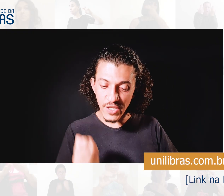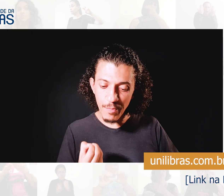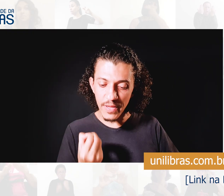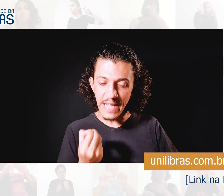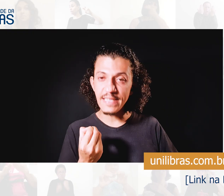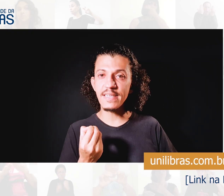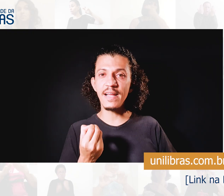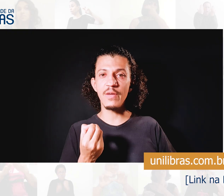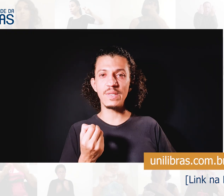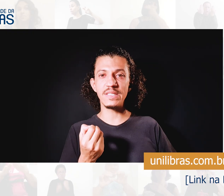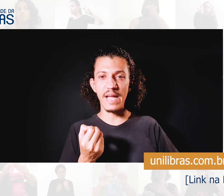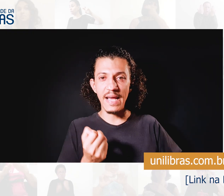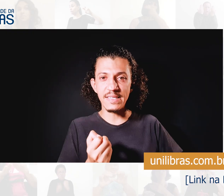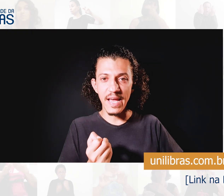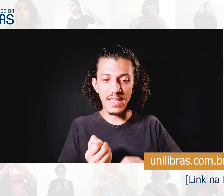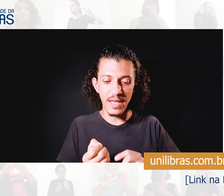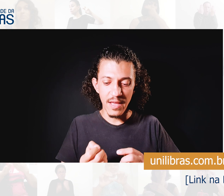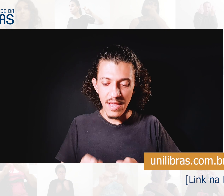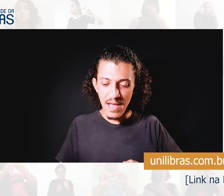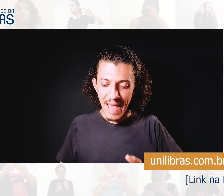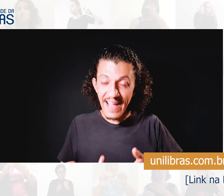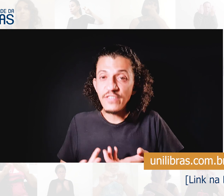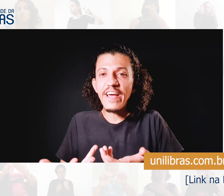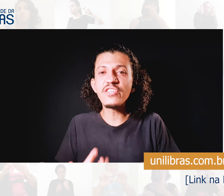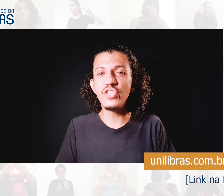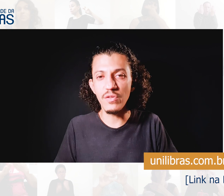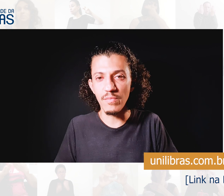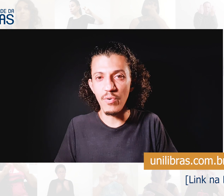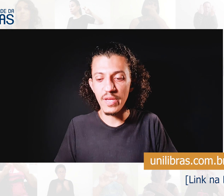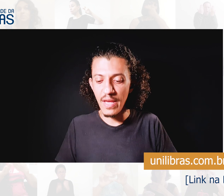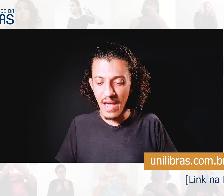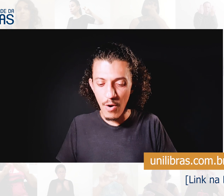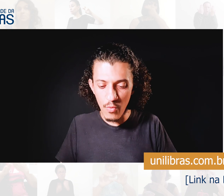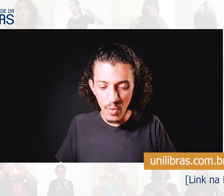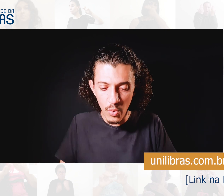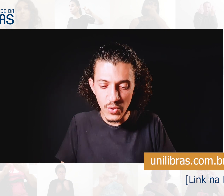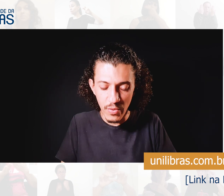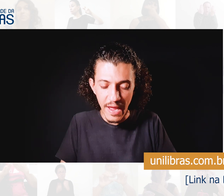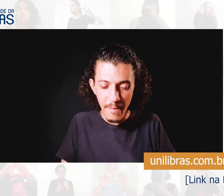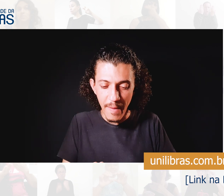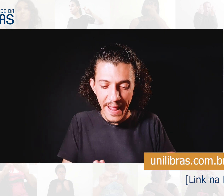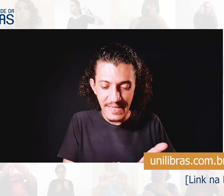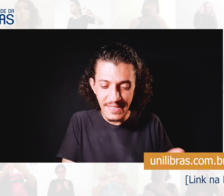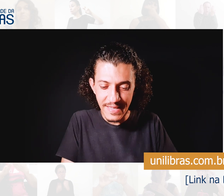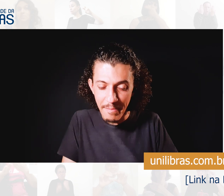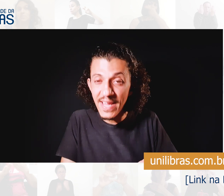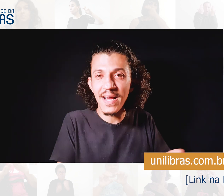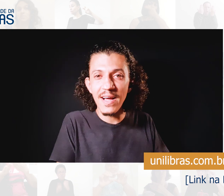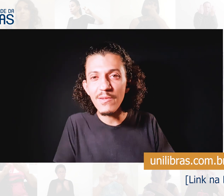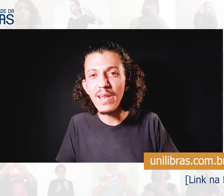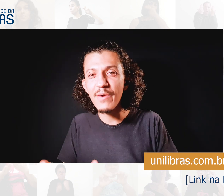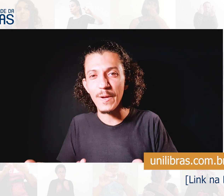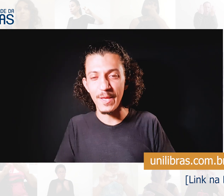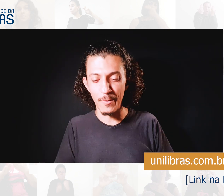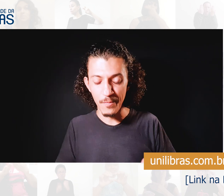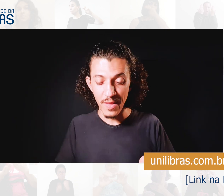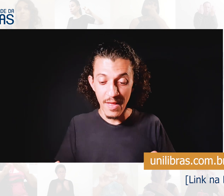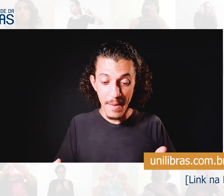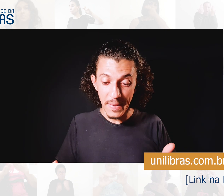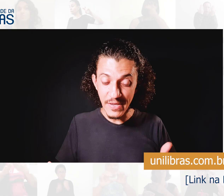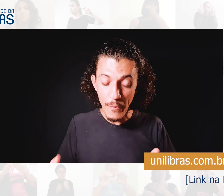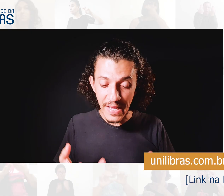o grande poder da escrita da língua de sinais é que é divertido, porque é algo lúdico, né? Parece que você está brincando ali com